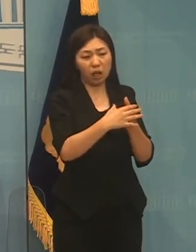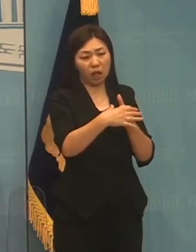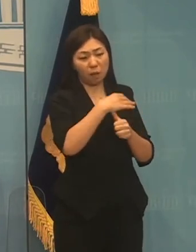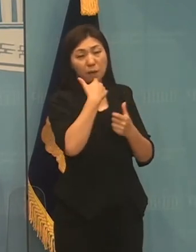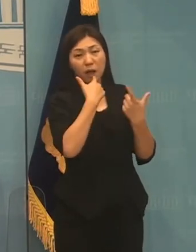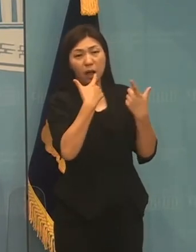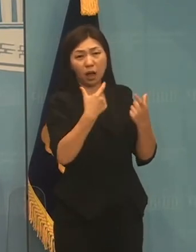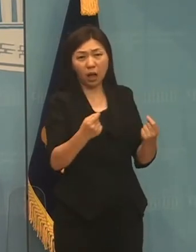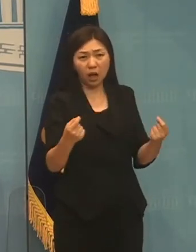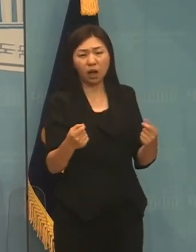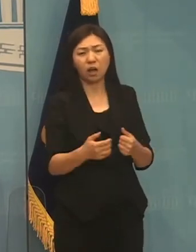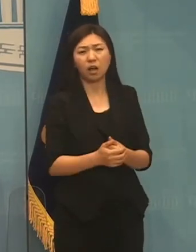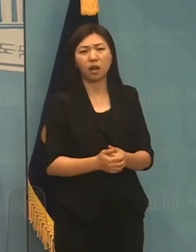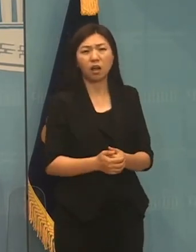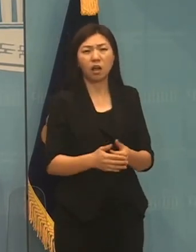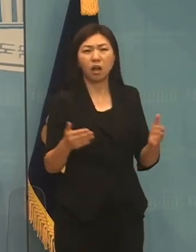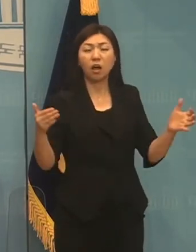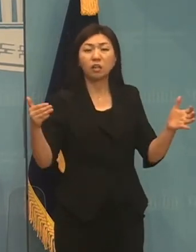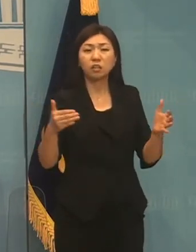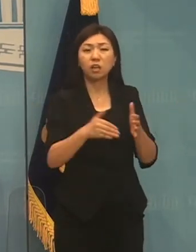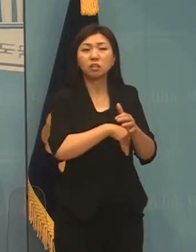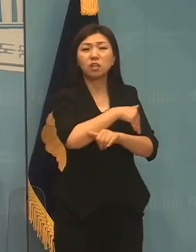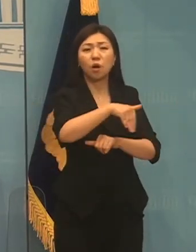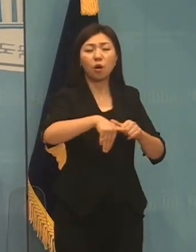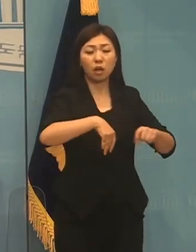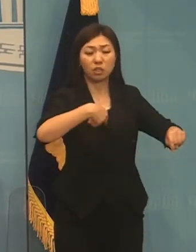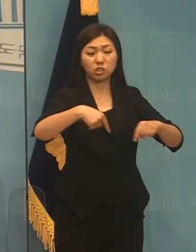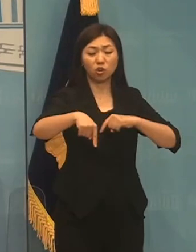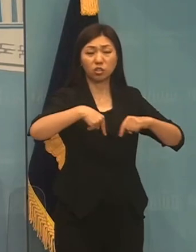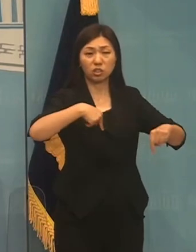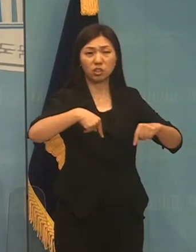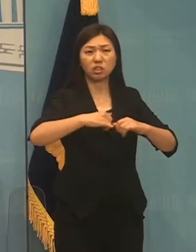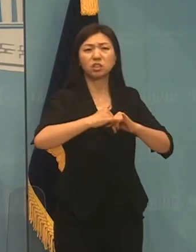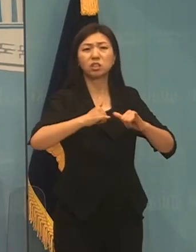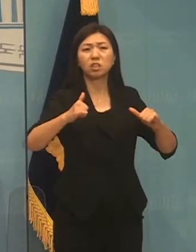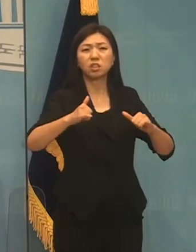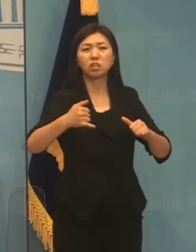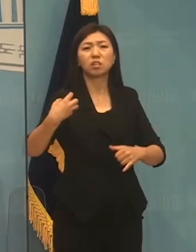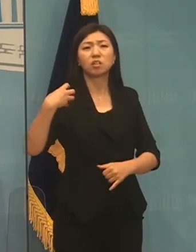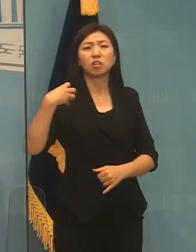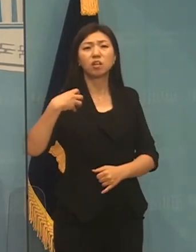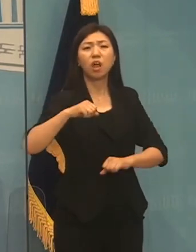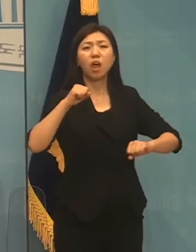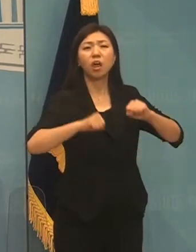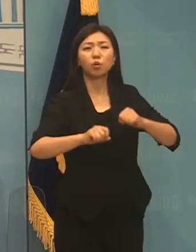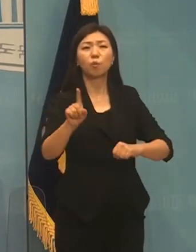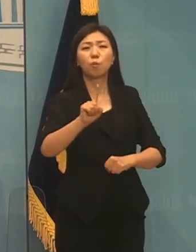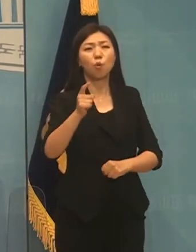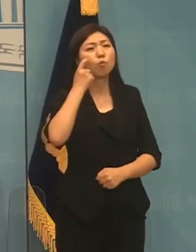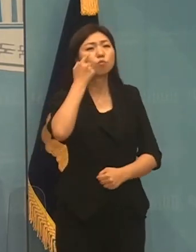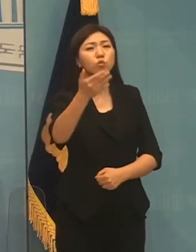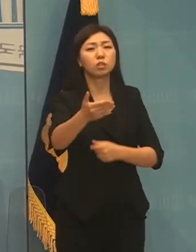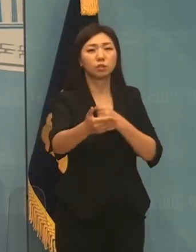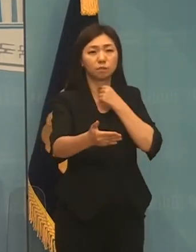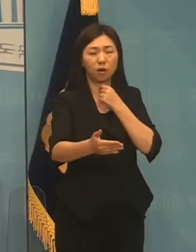도대체 정치 지도자들이 한 일은 무엇인지 묻지 않을 수 없습니다.